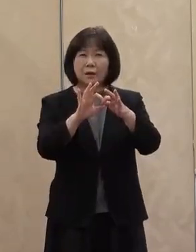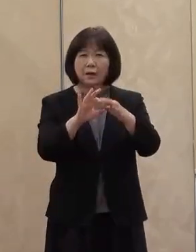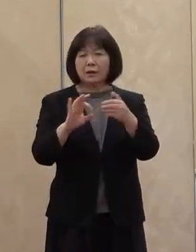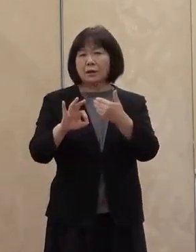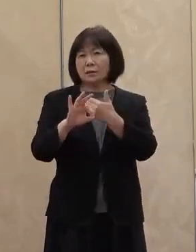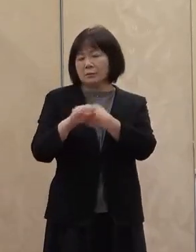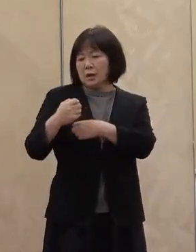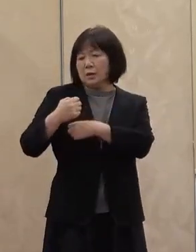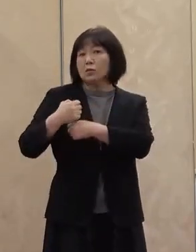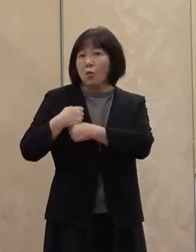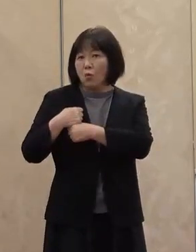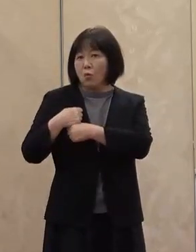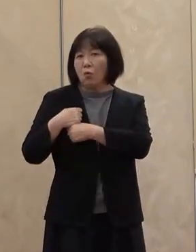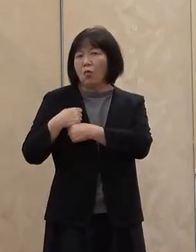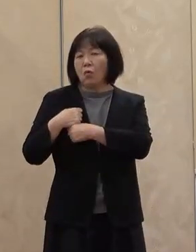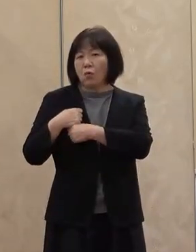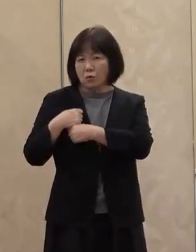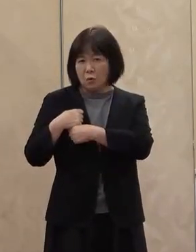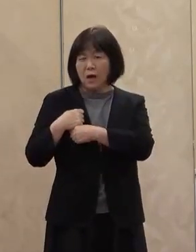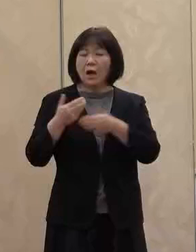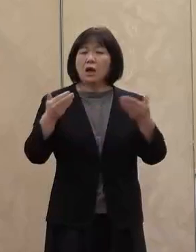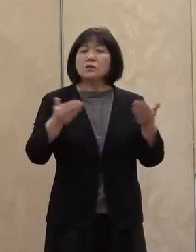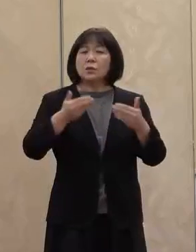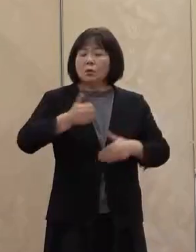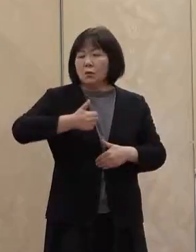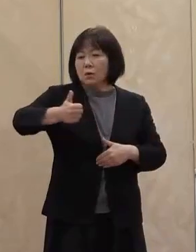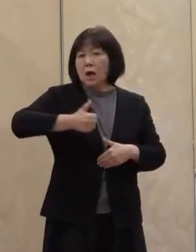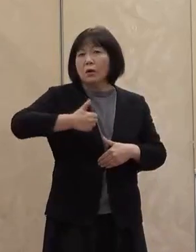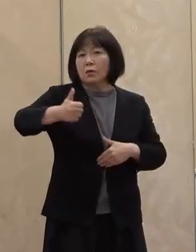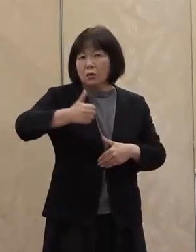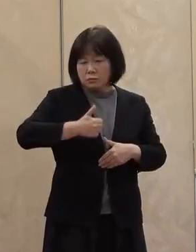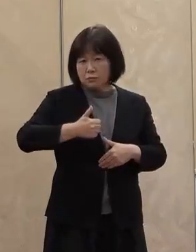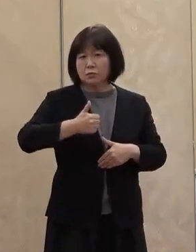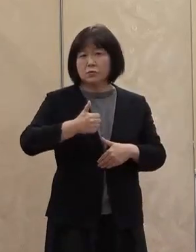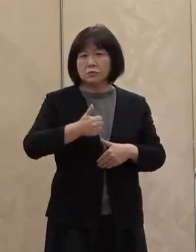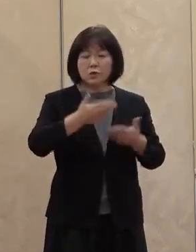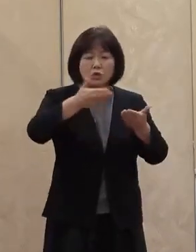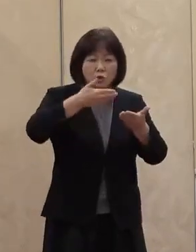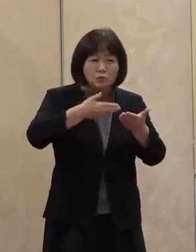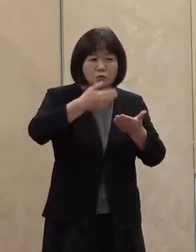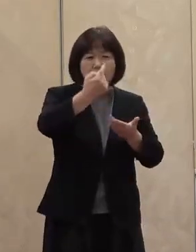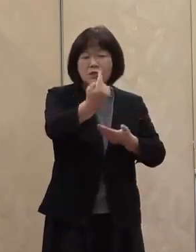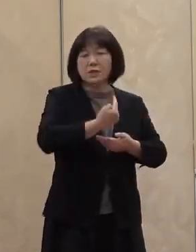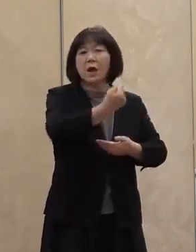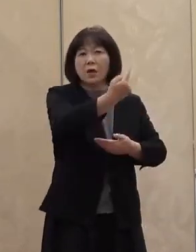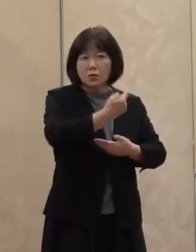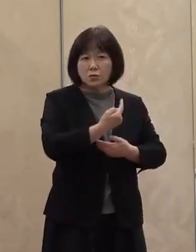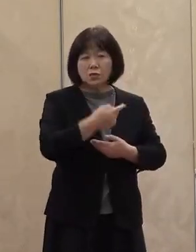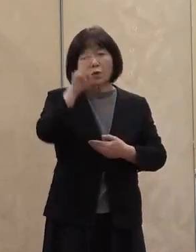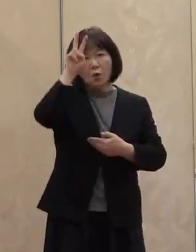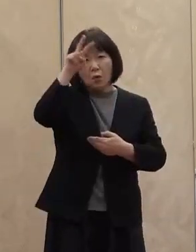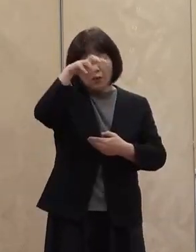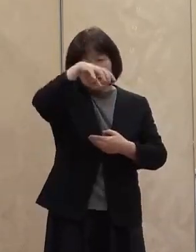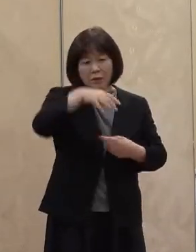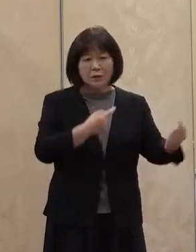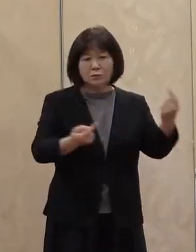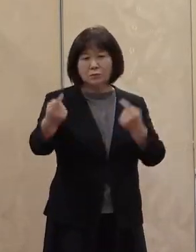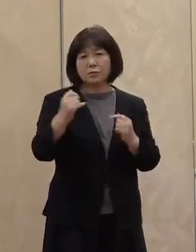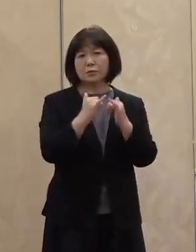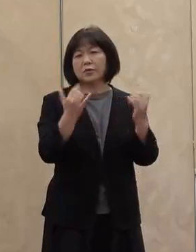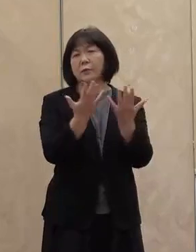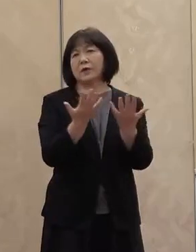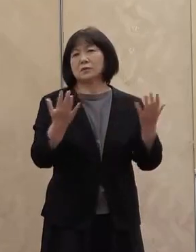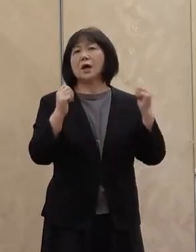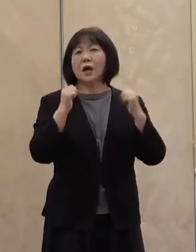庫とかですね、いろいろこう、お仕事あるいは食事等々で大阪の中心も訪れられる方もたくさんいらっしゃい